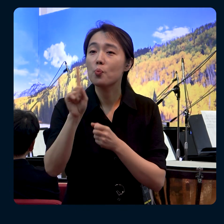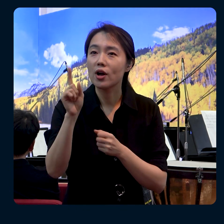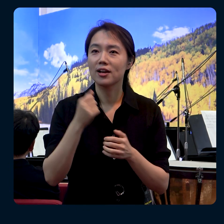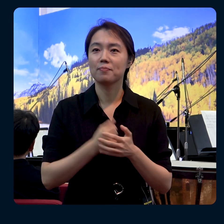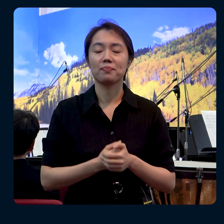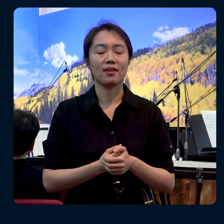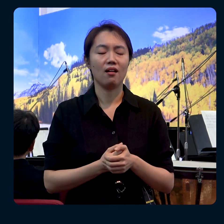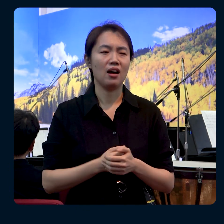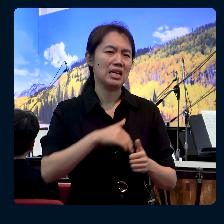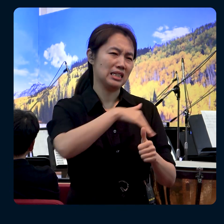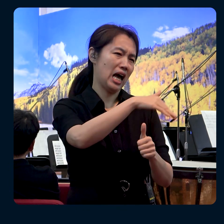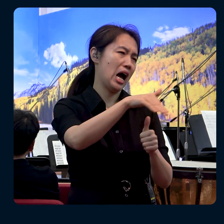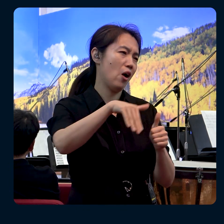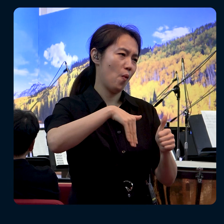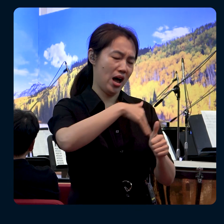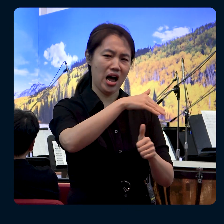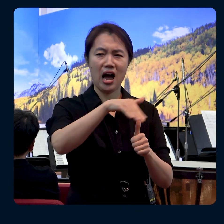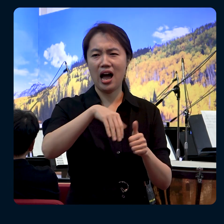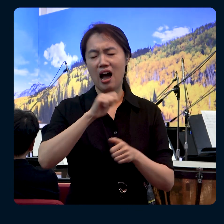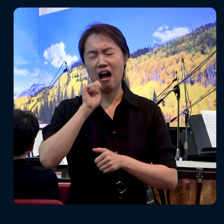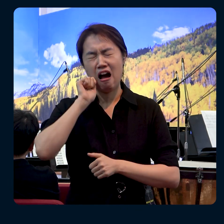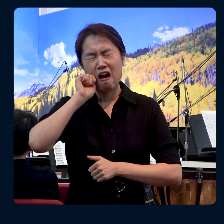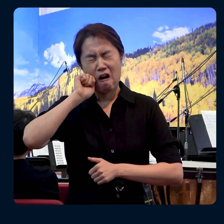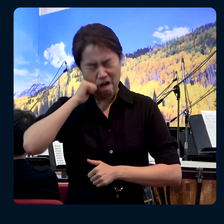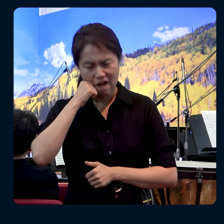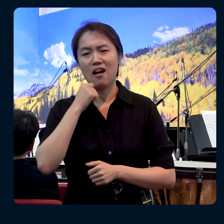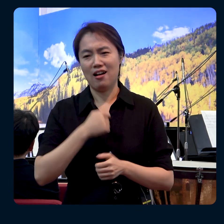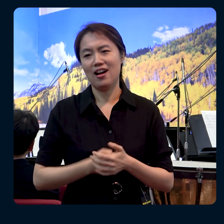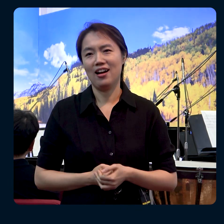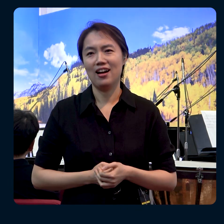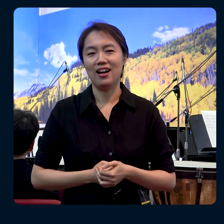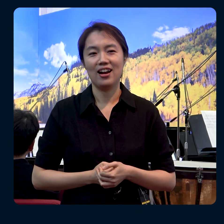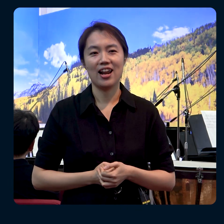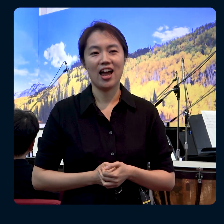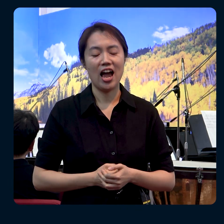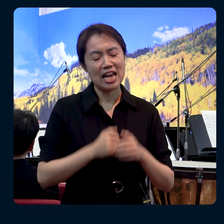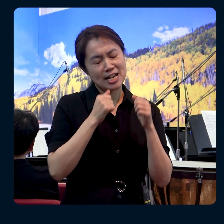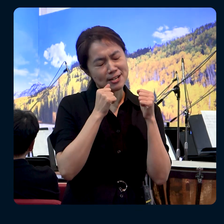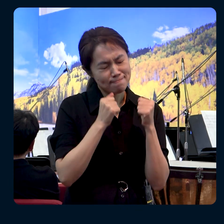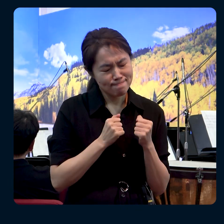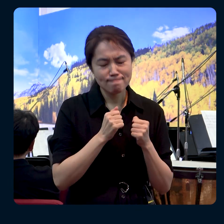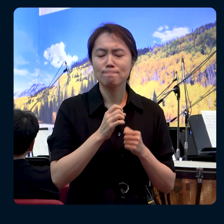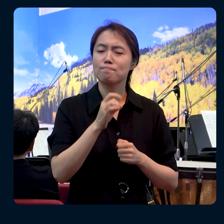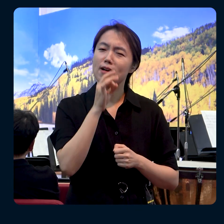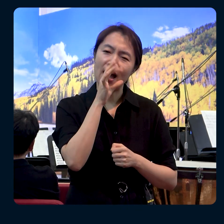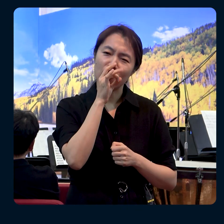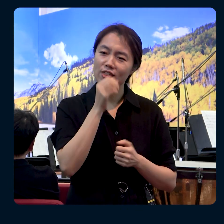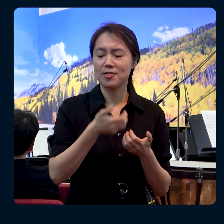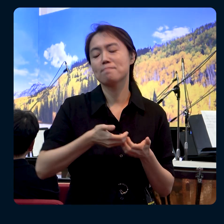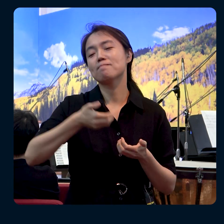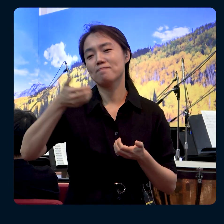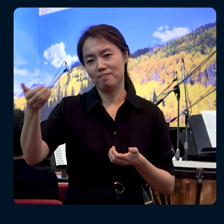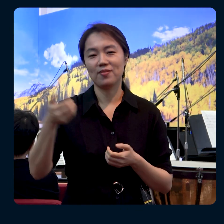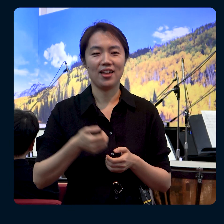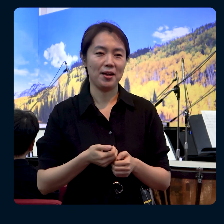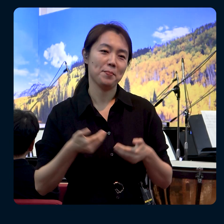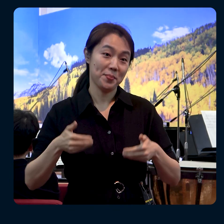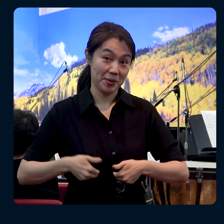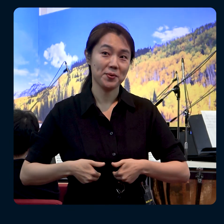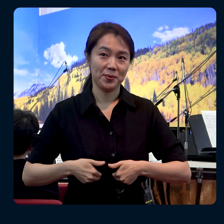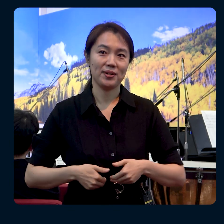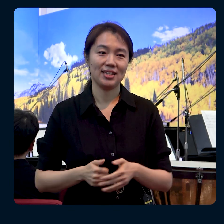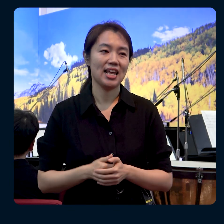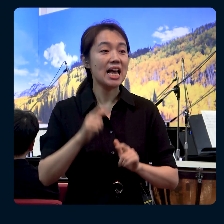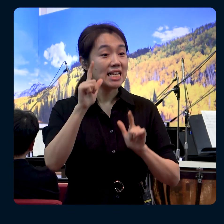그렇습니다. 상황이, 현실이 그렇게 힘들고 어려웠다는 것, 그 얘기를 하고 있는 거예요.